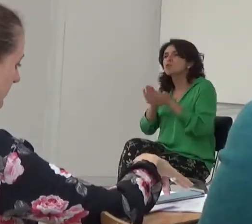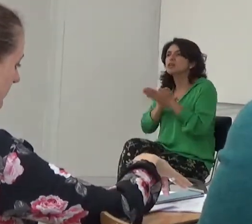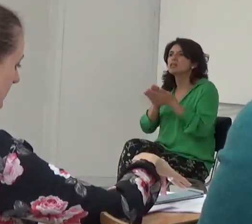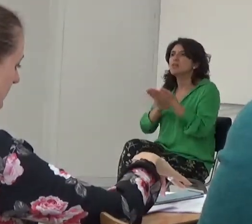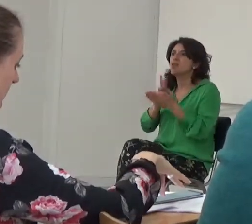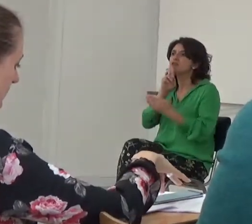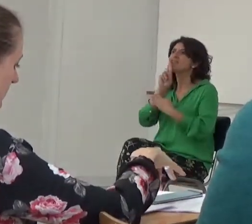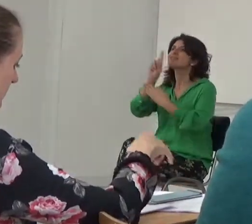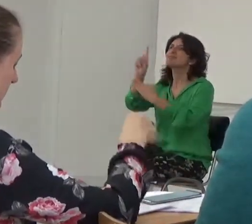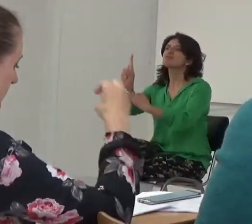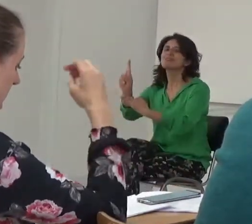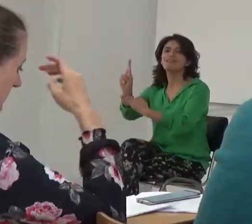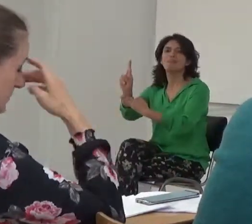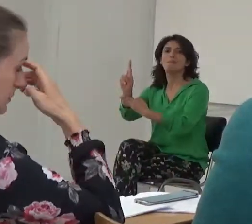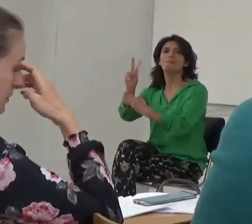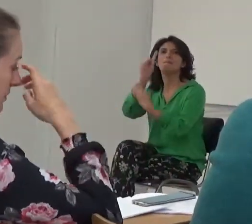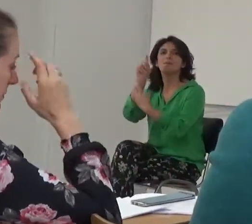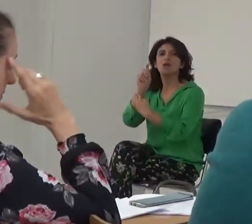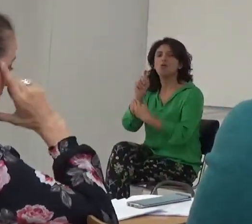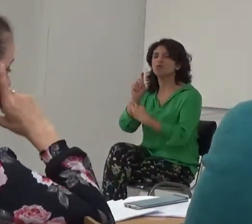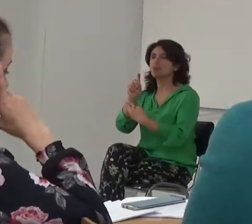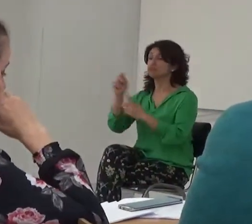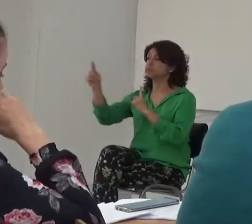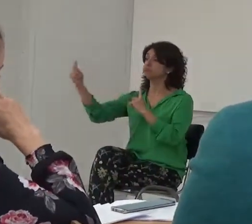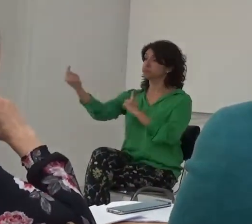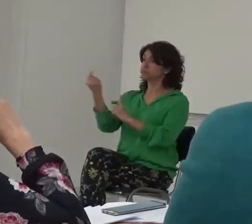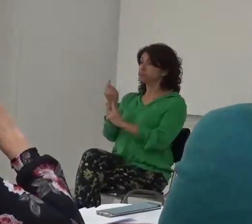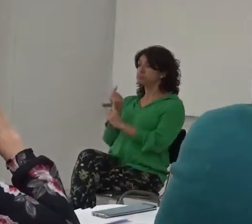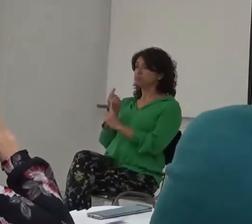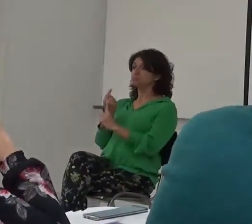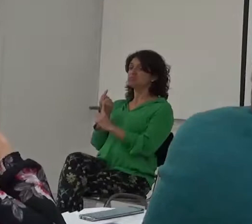pregunta entregada por el interlocutor.